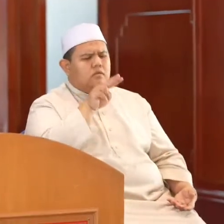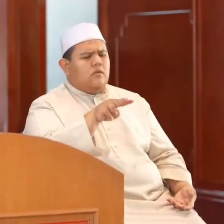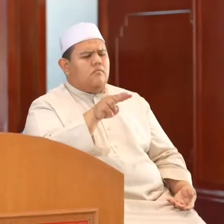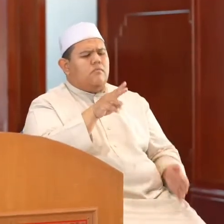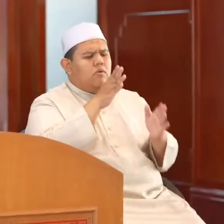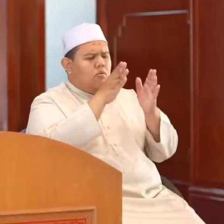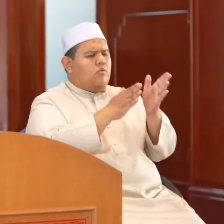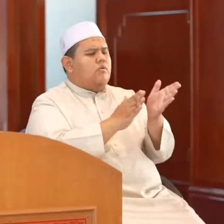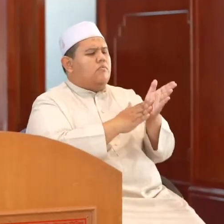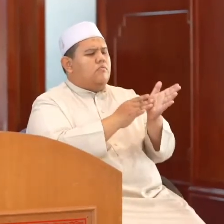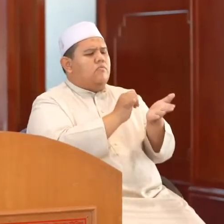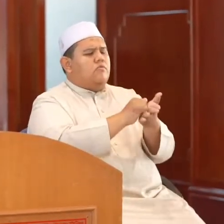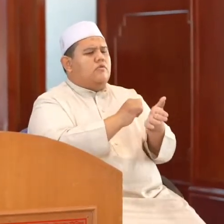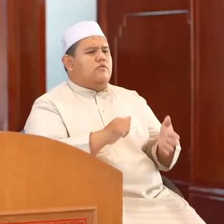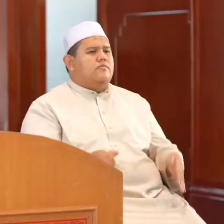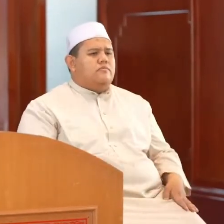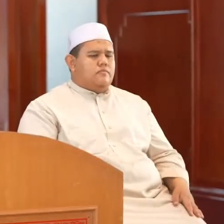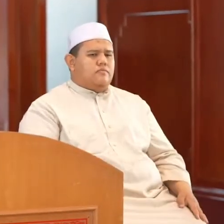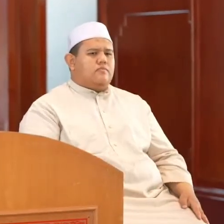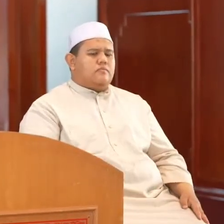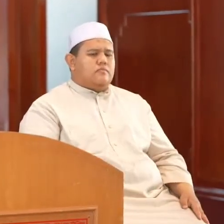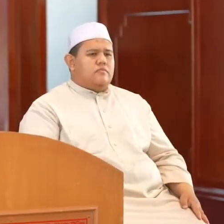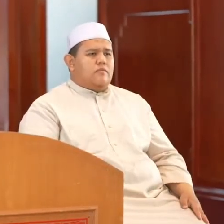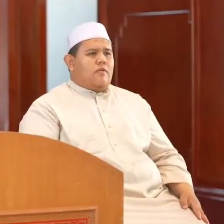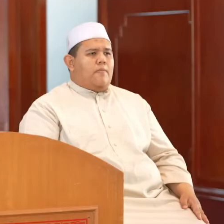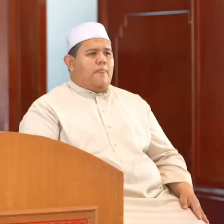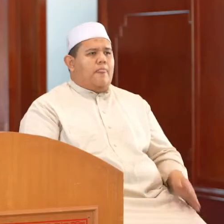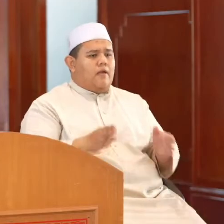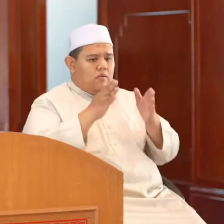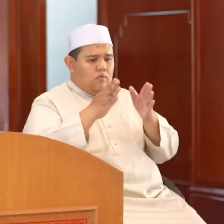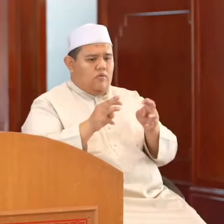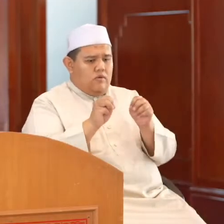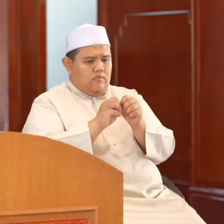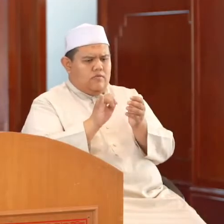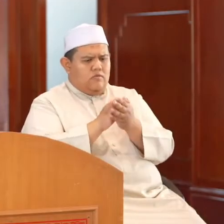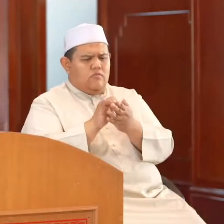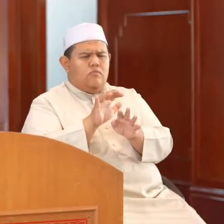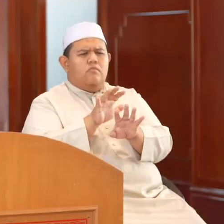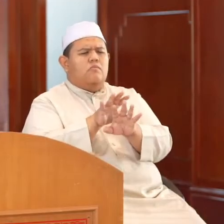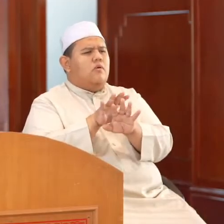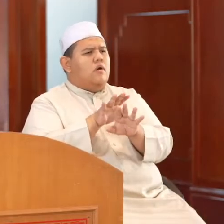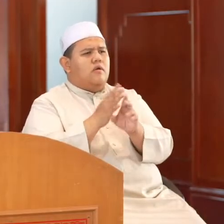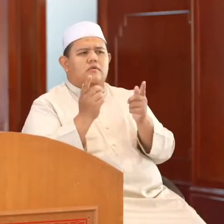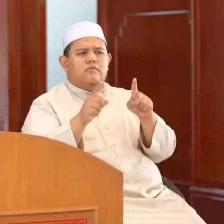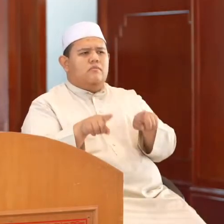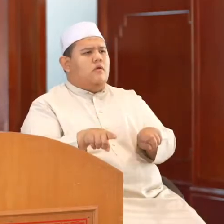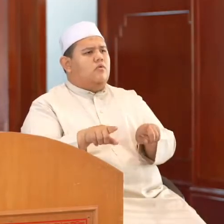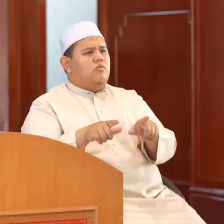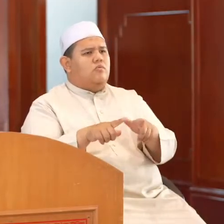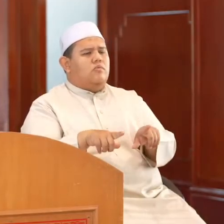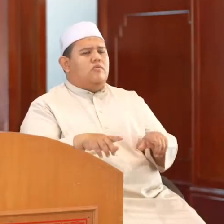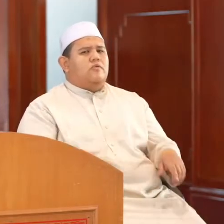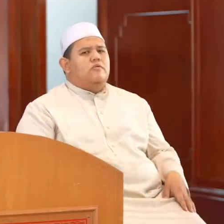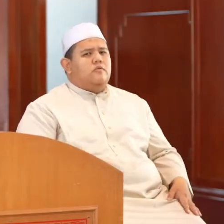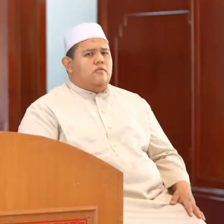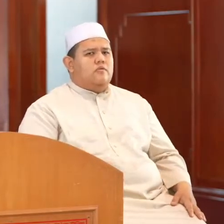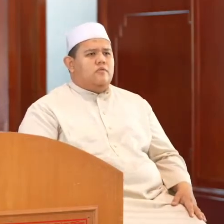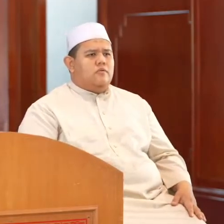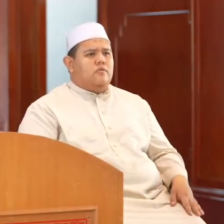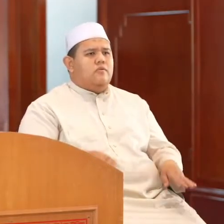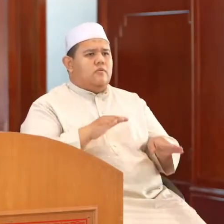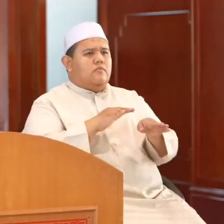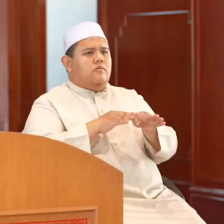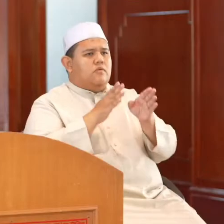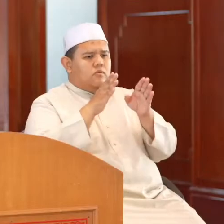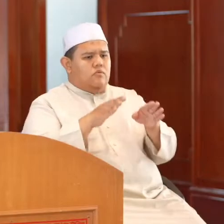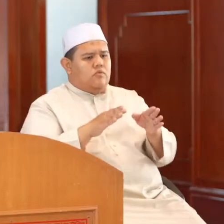makhluk. Dia nampak makhluk. Orang macam ni banyak. Biasanya berlaku kepada orang